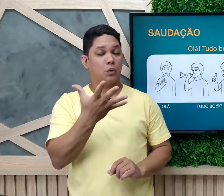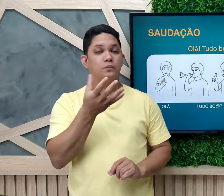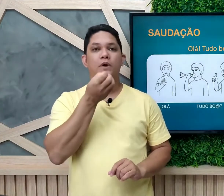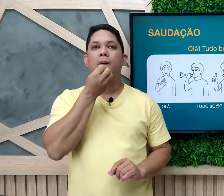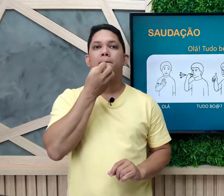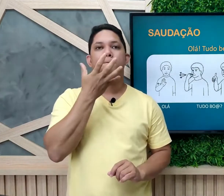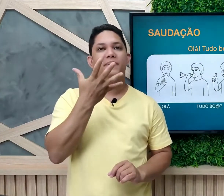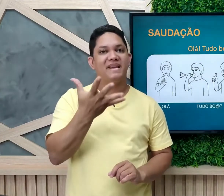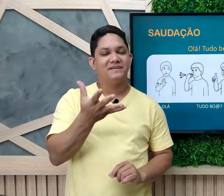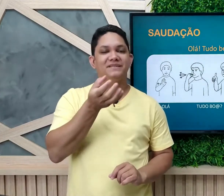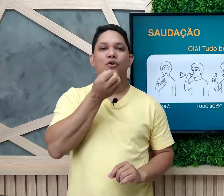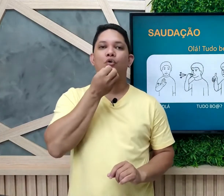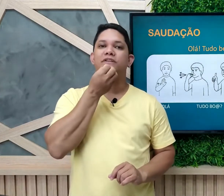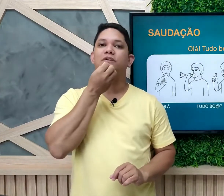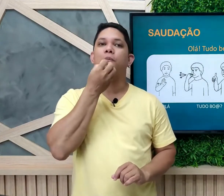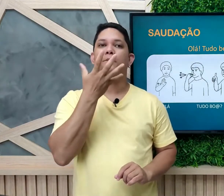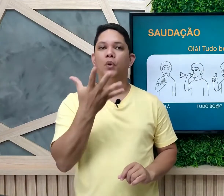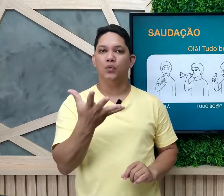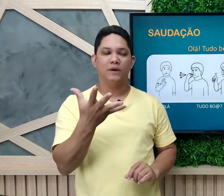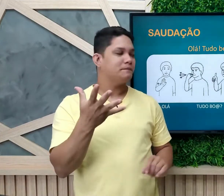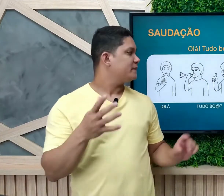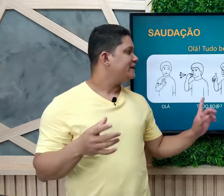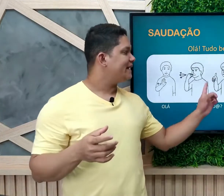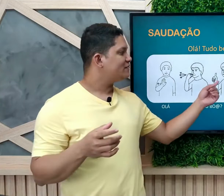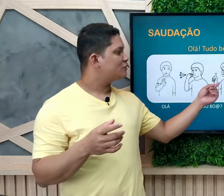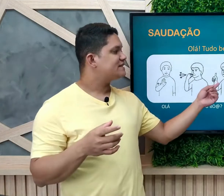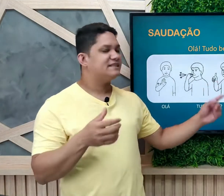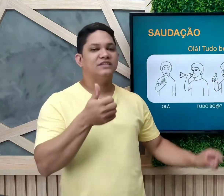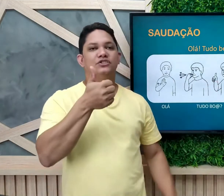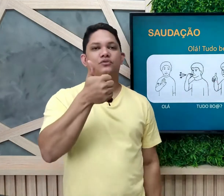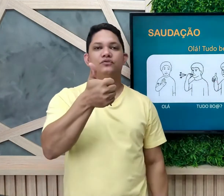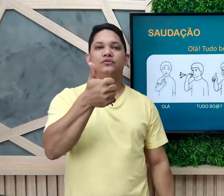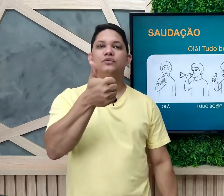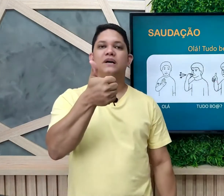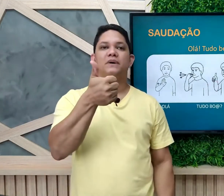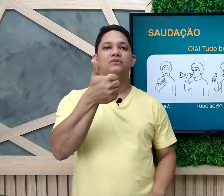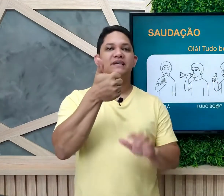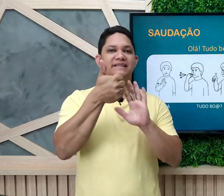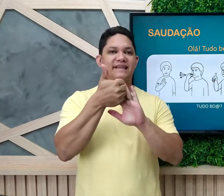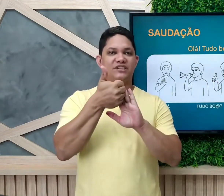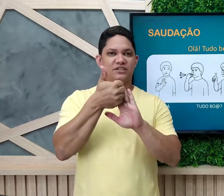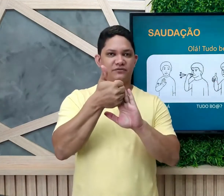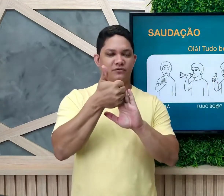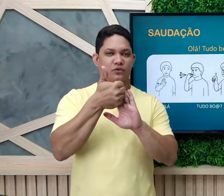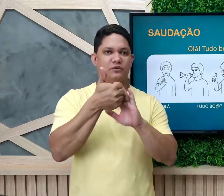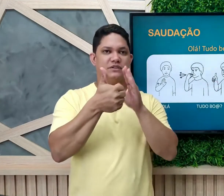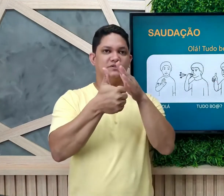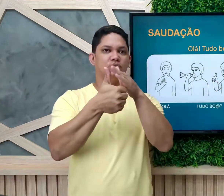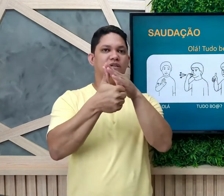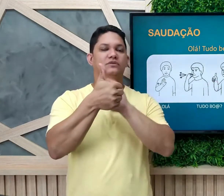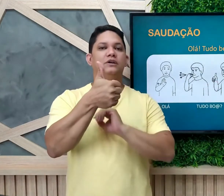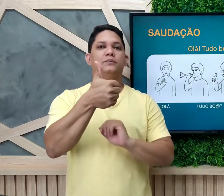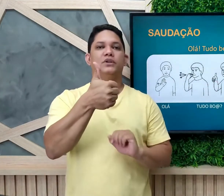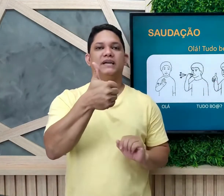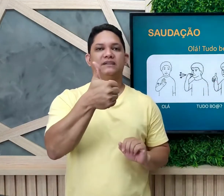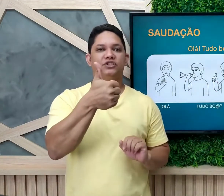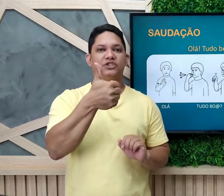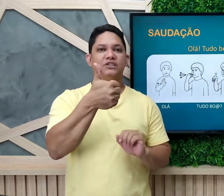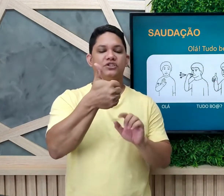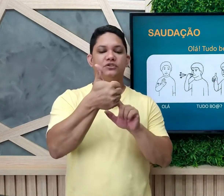Bom, bem ou então boa. E aí logo em seguida a gente configura a mão desta forma, olha só, o dedo polegar estendido